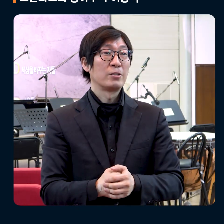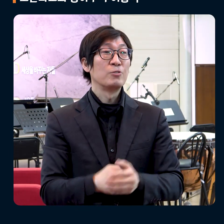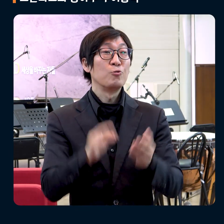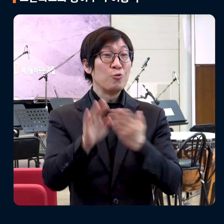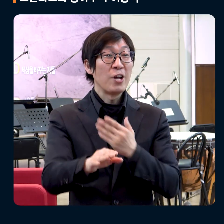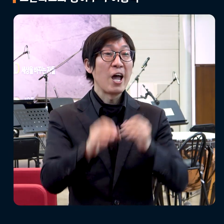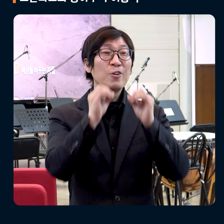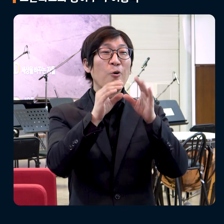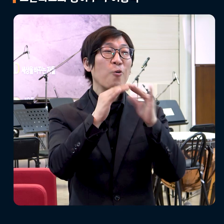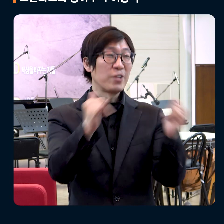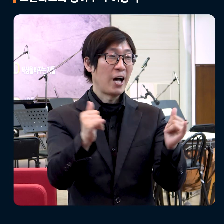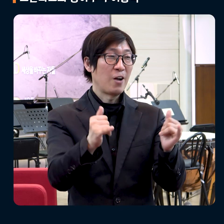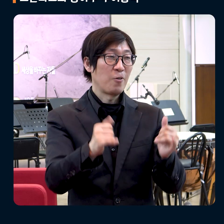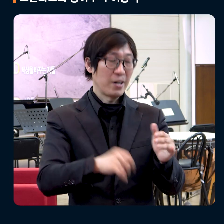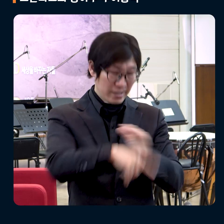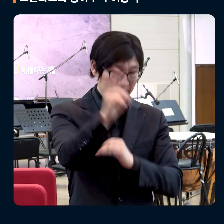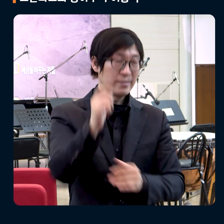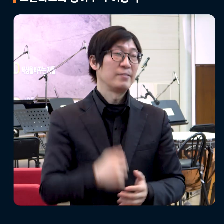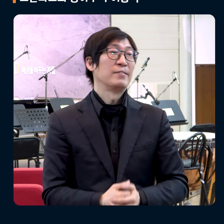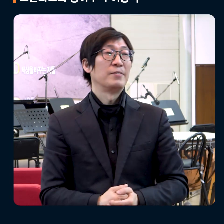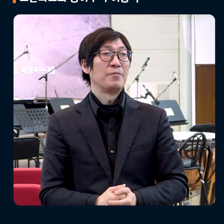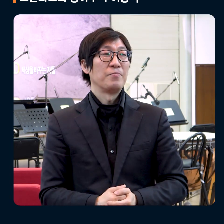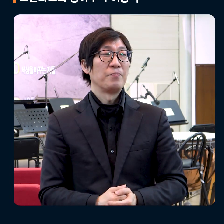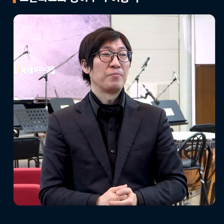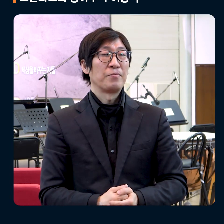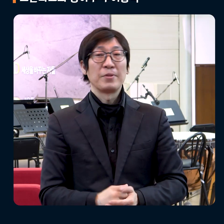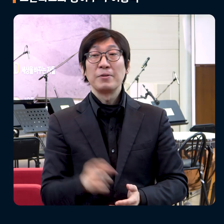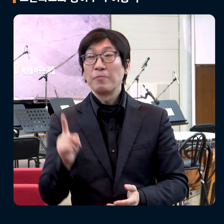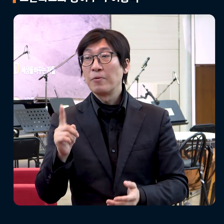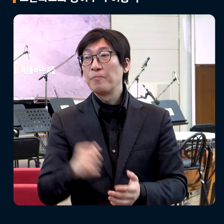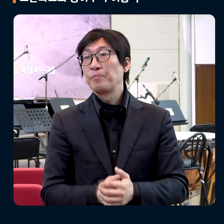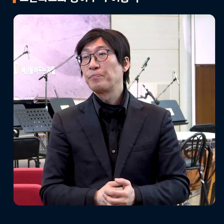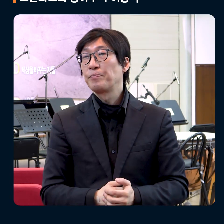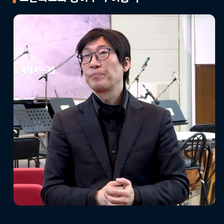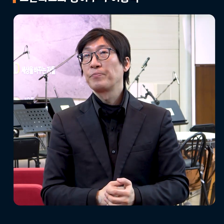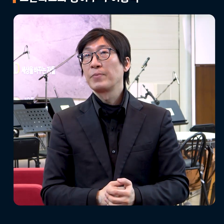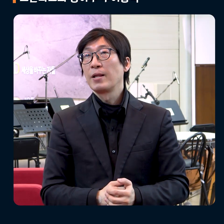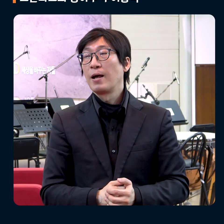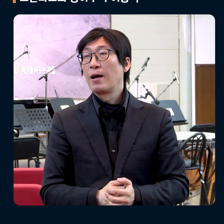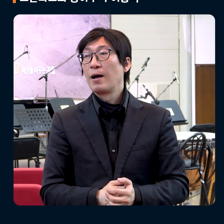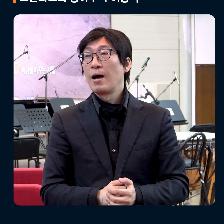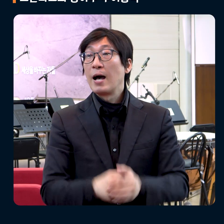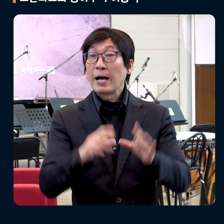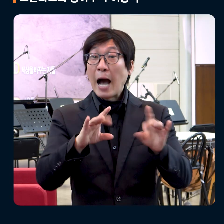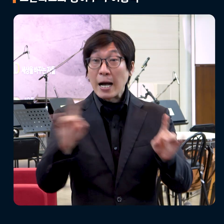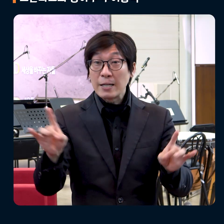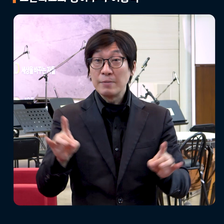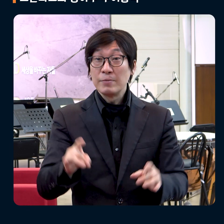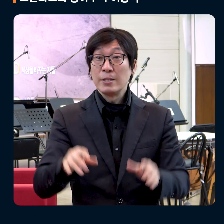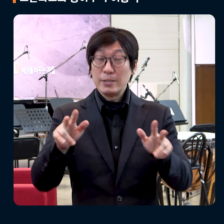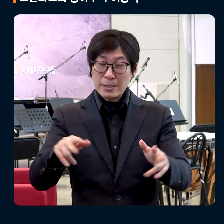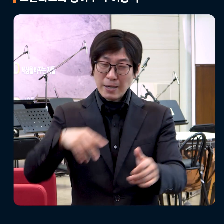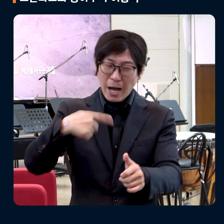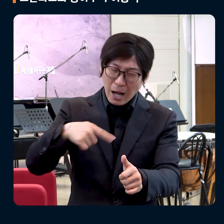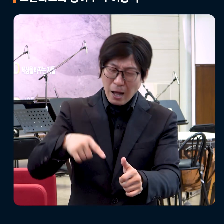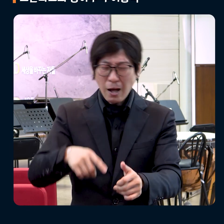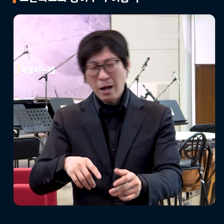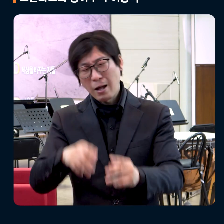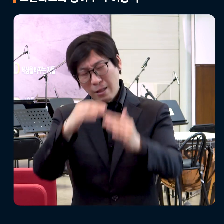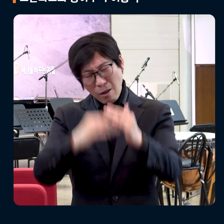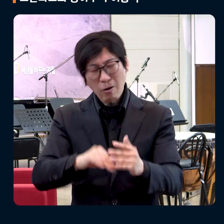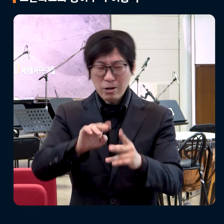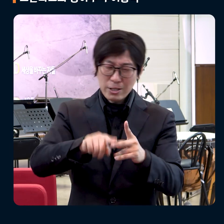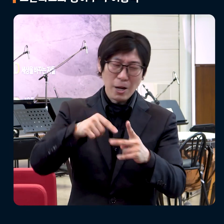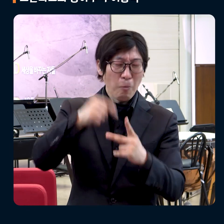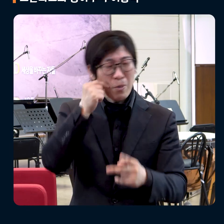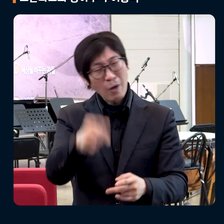결심하고 선교사로 헌신했습니다. 여러분 뭡니까? 때로는 우리가 가르쳐도